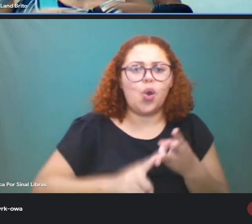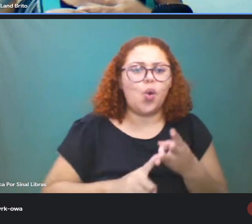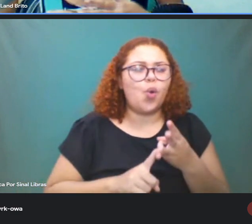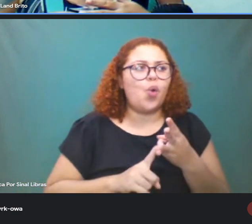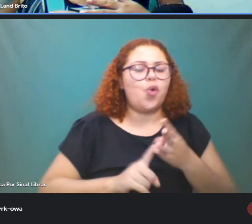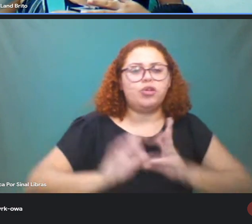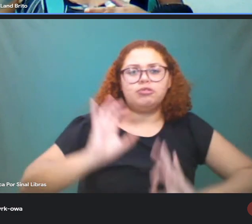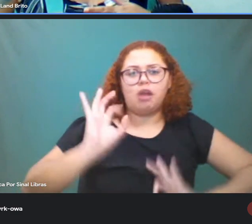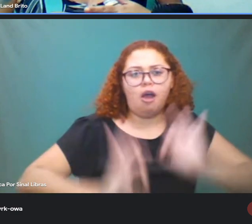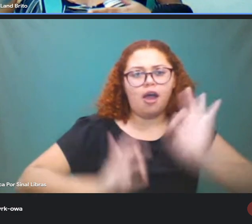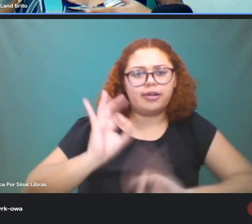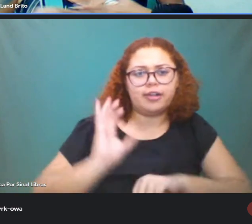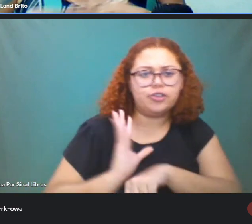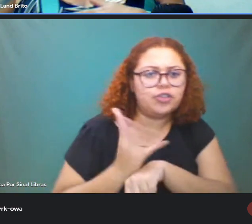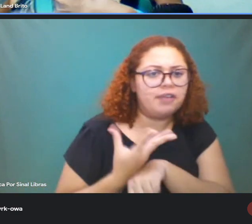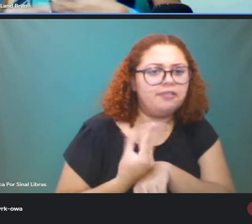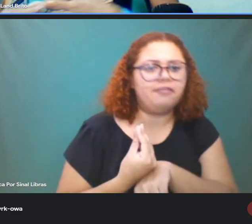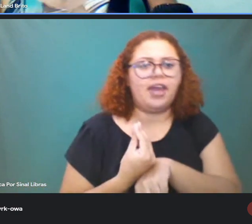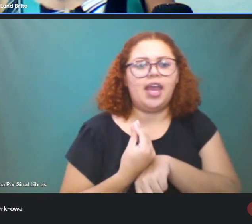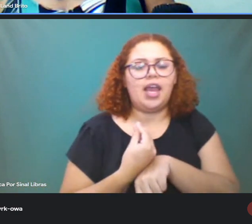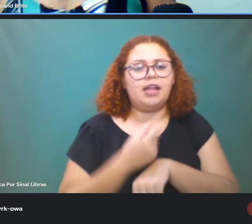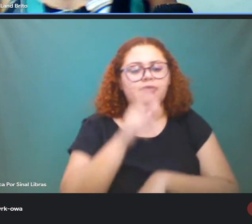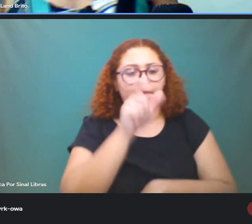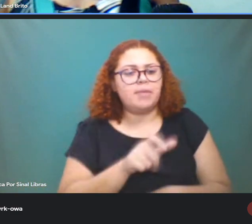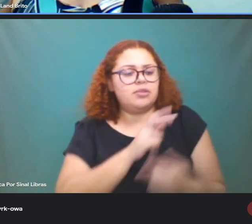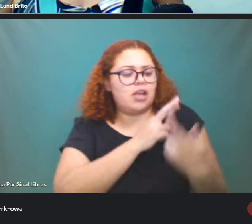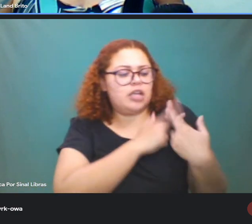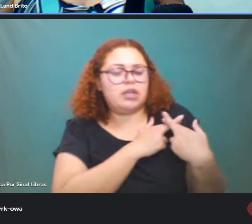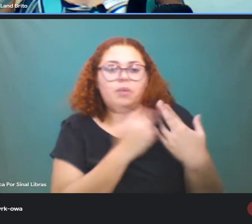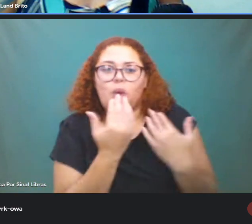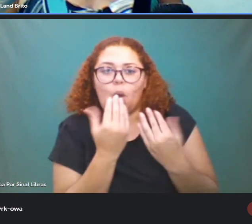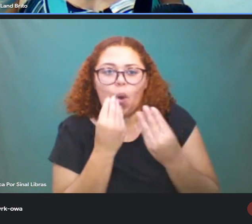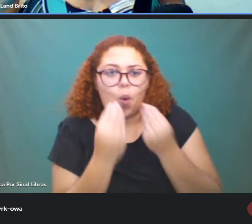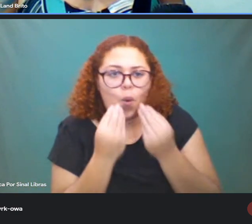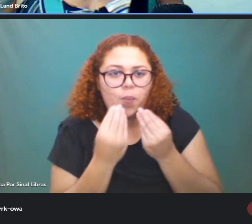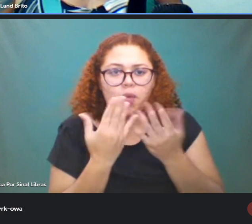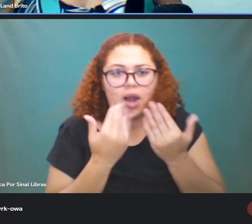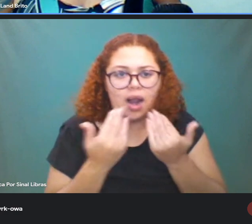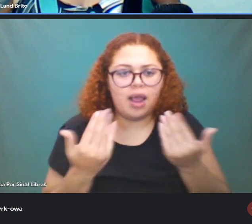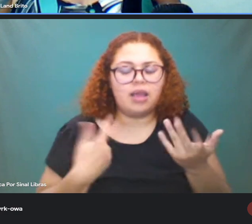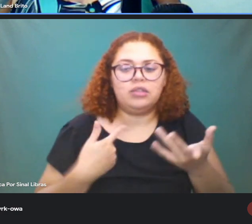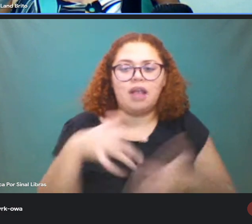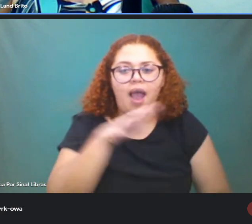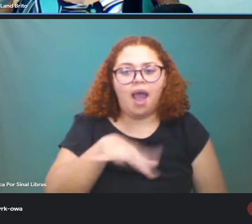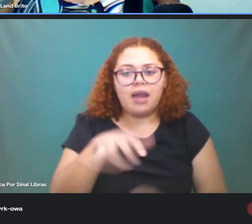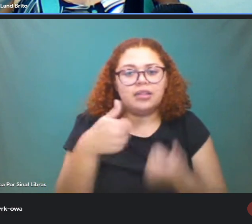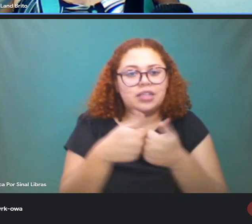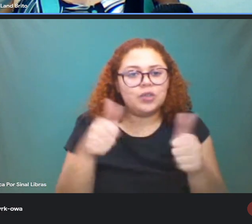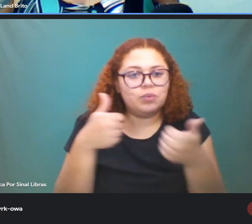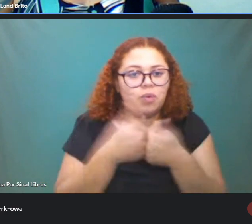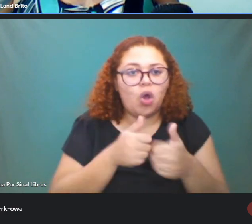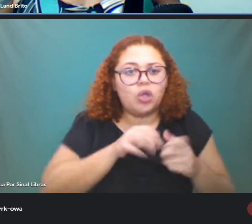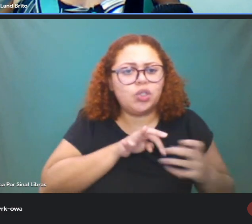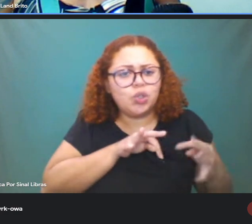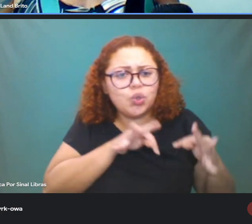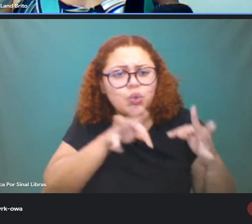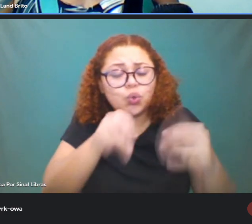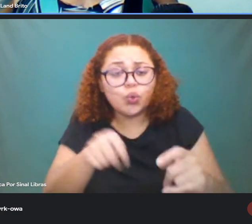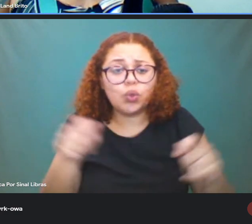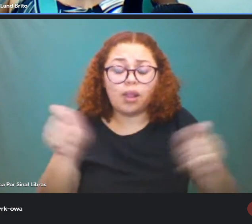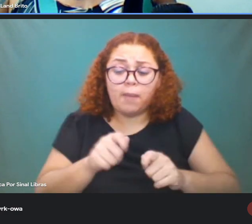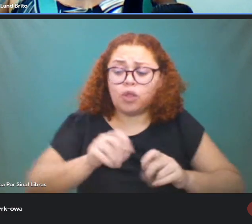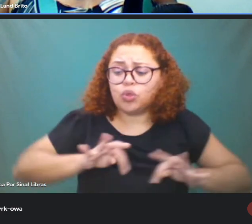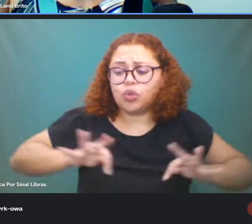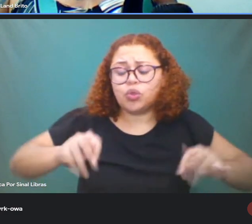se tiver, pessoa que vai ficar responsável pela alimentação, setor de transporte, e colocar também todos os profissionais que